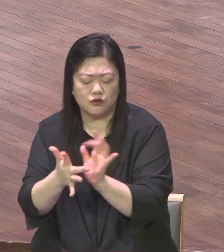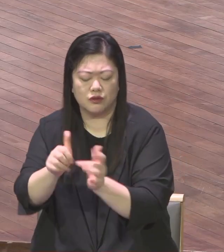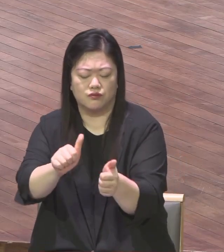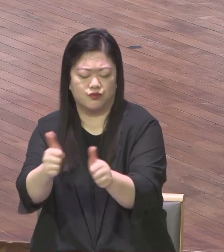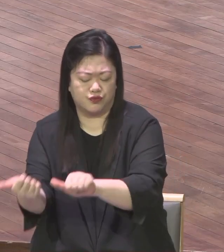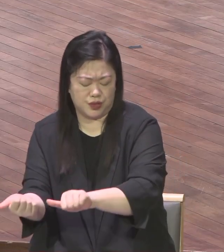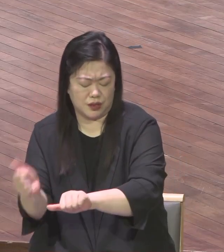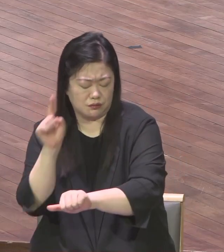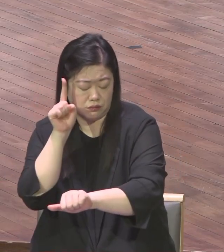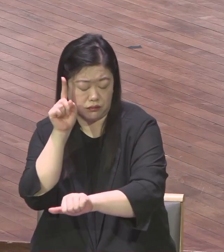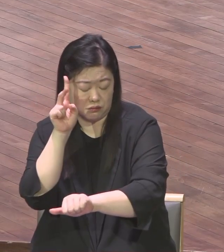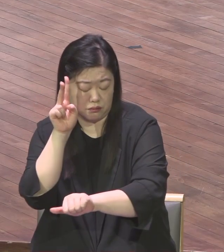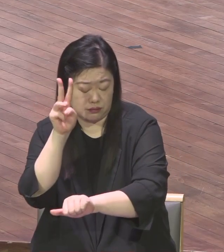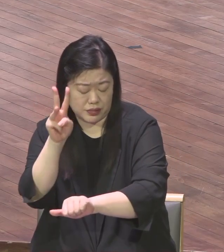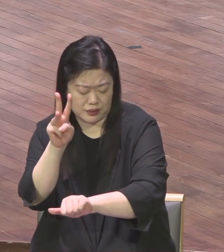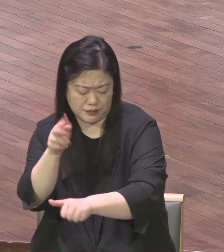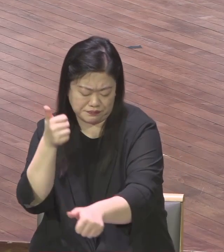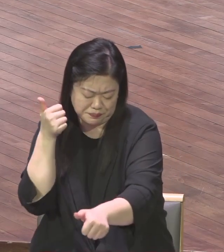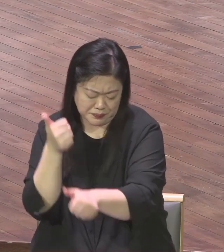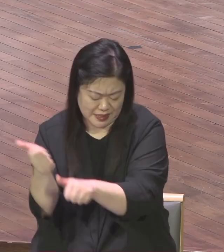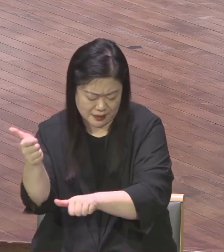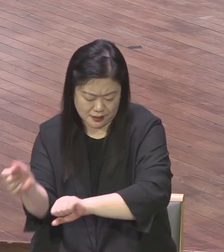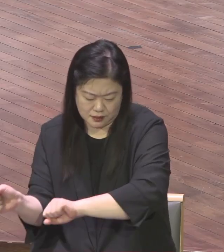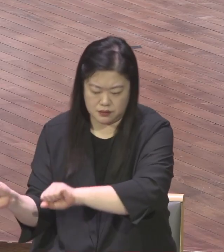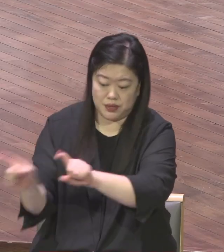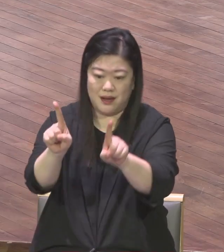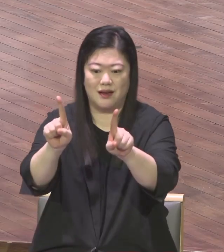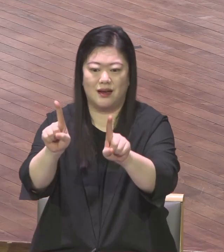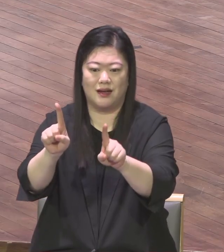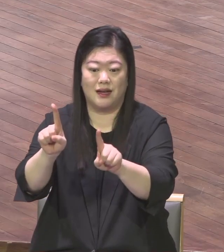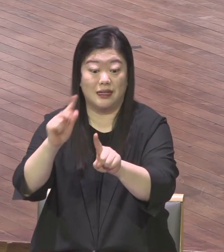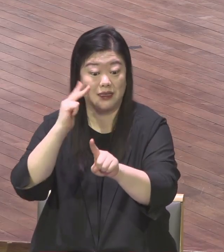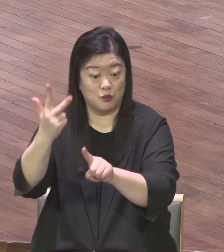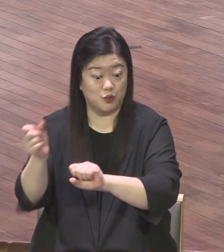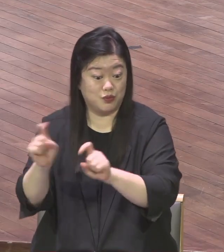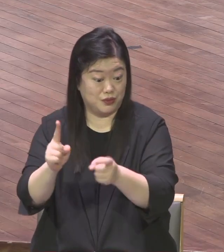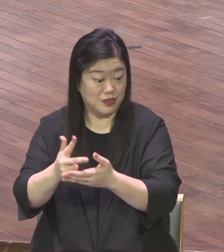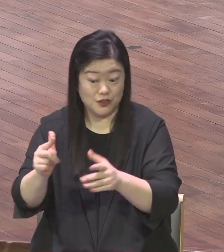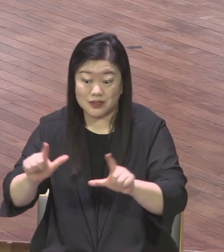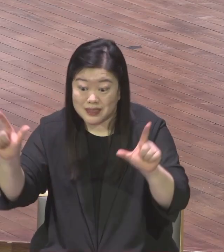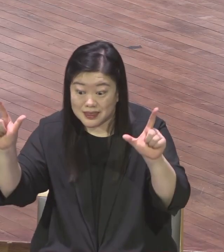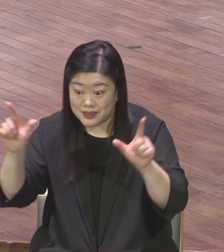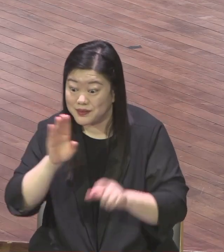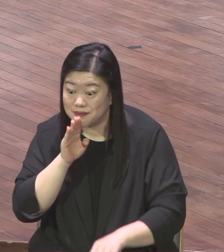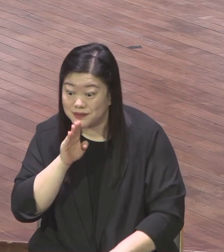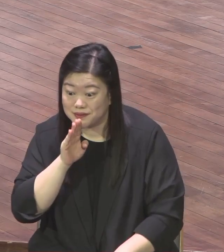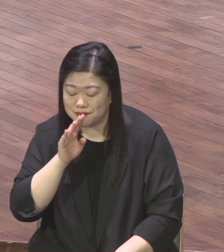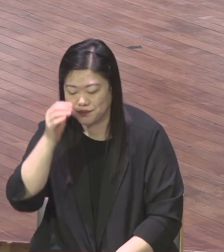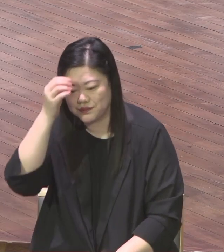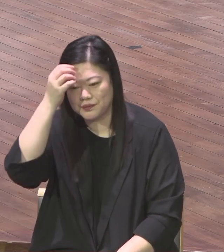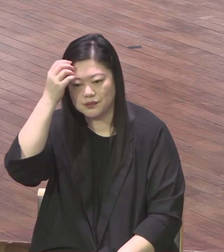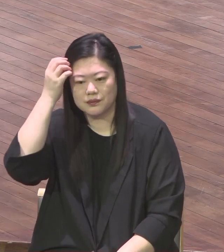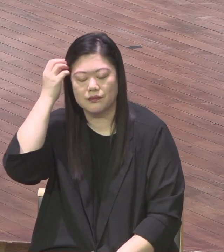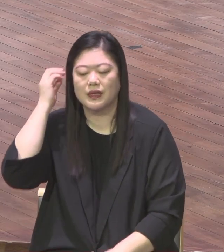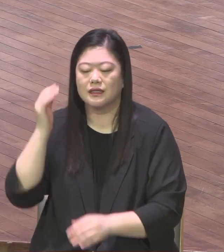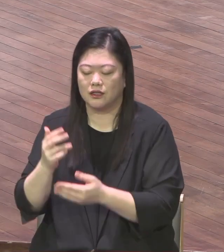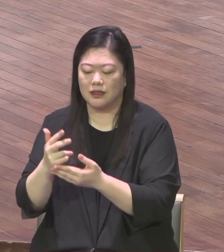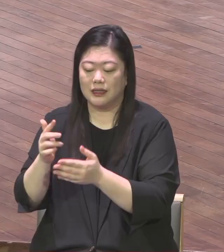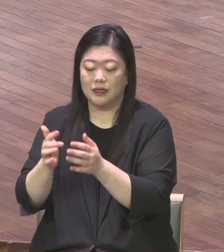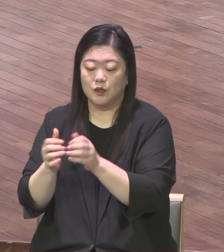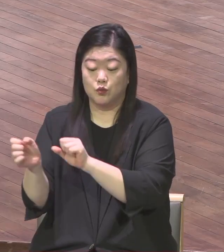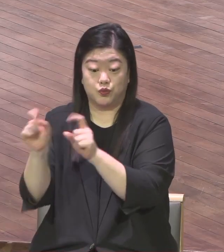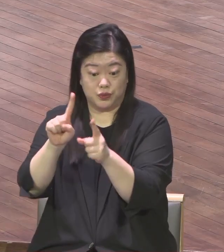깨뜨리고 사망을 이기시고 부활하신 부활주일이지요. 부활에 대해서 예언하셨고, 두